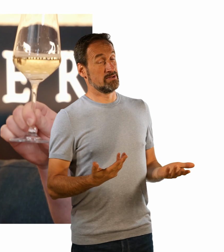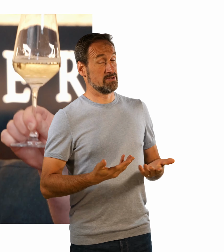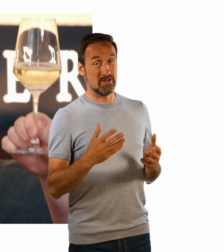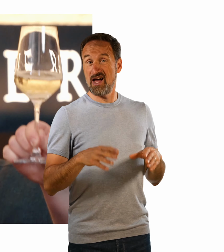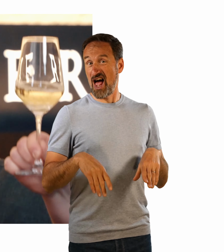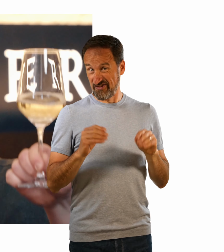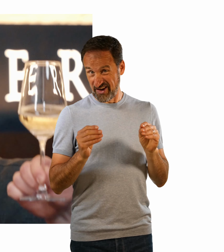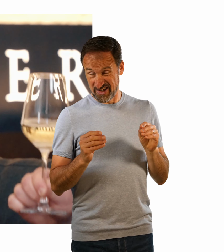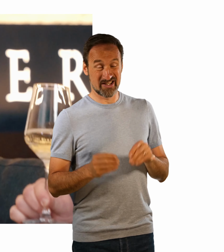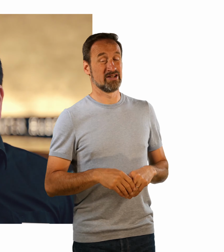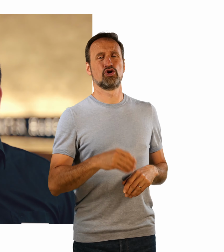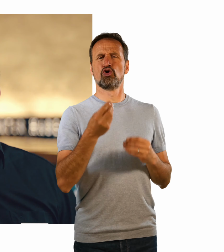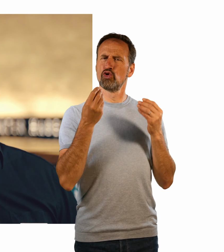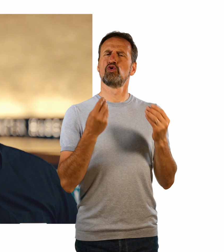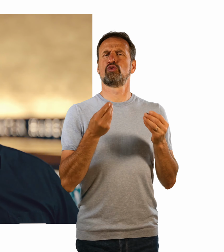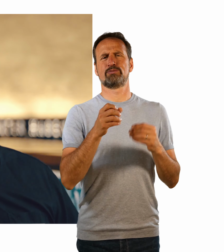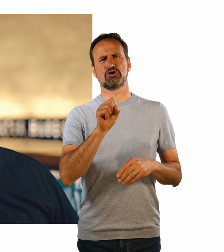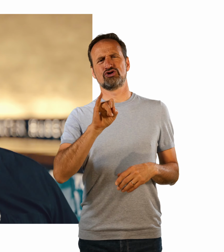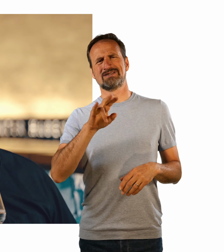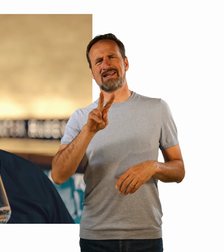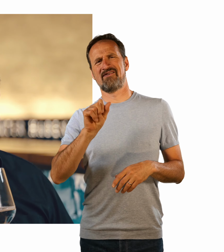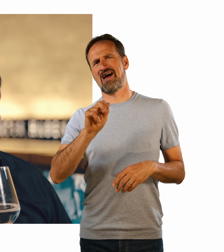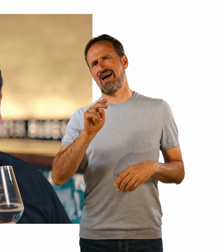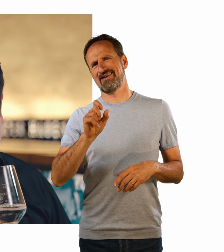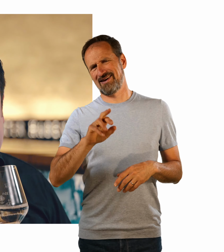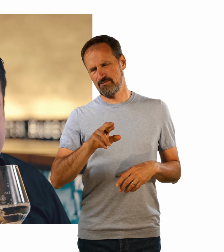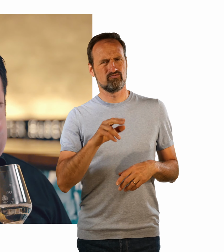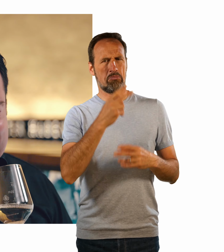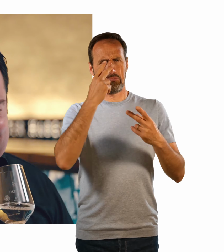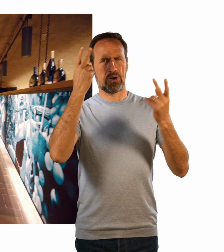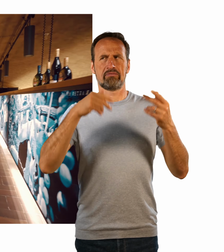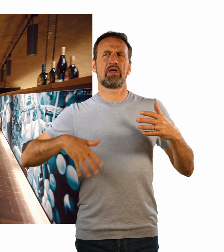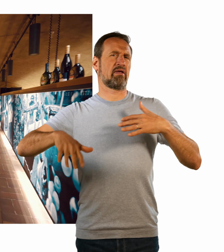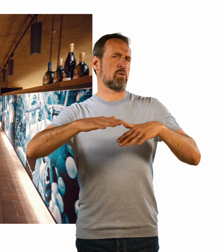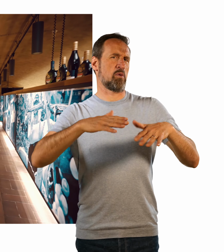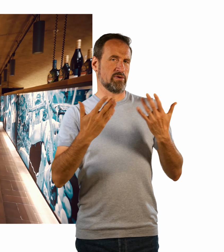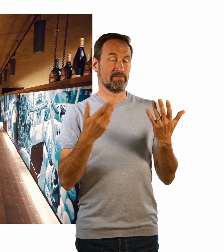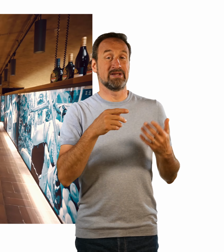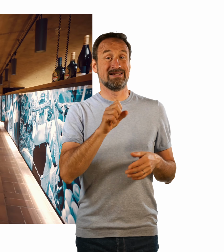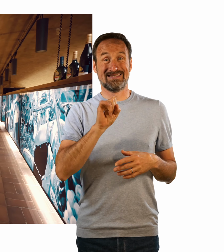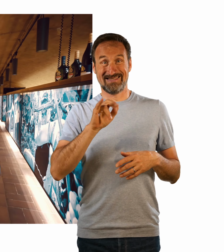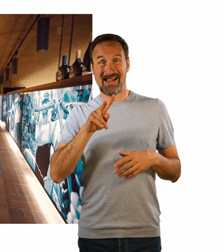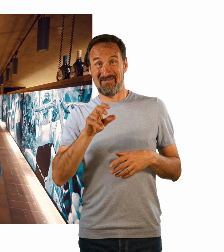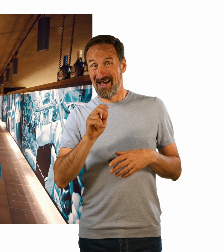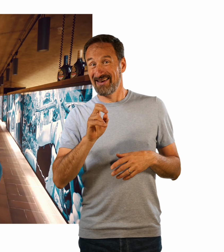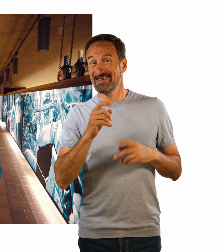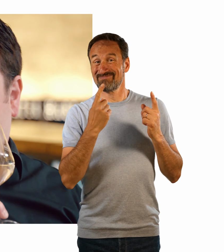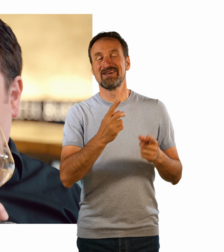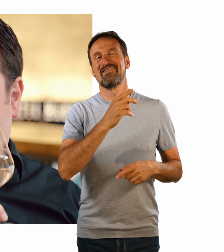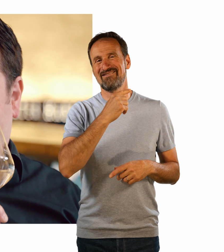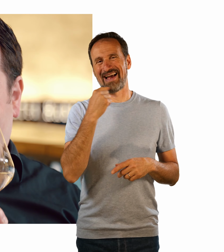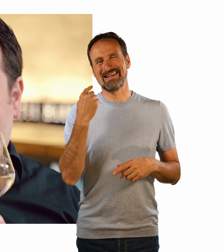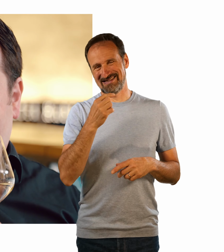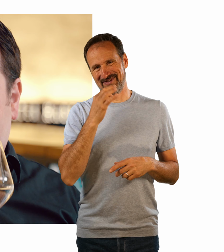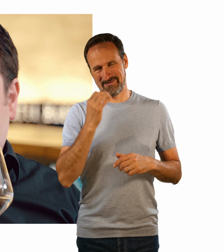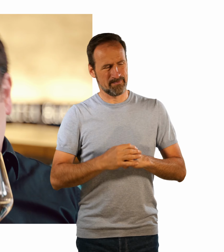Es fing an mit einem typischen Silvaner, der sehr bekannt ist für die Region. Ein Weißwein. Wie viel hast du